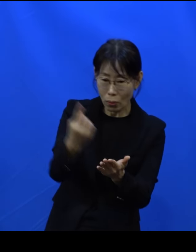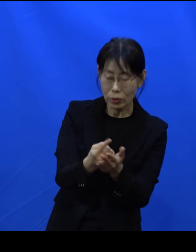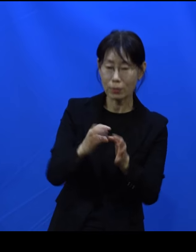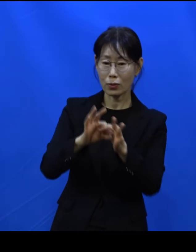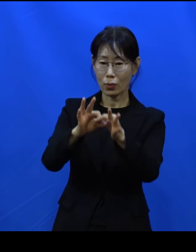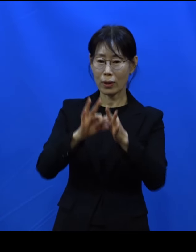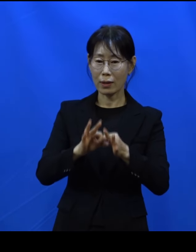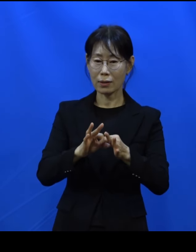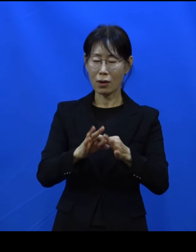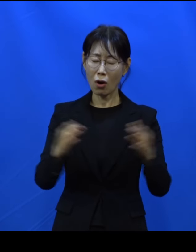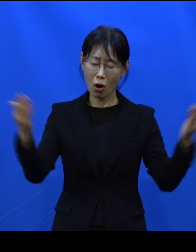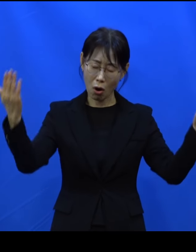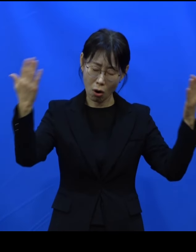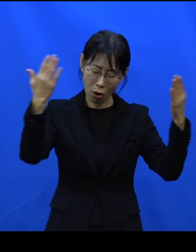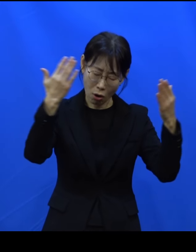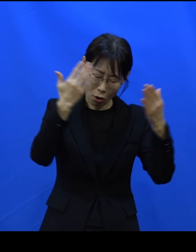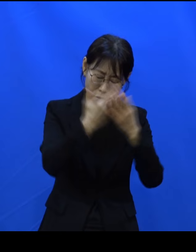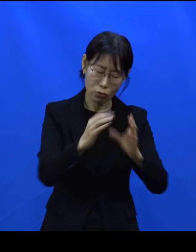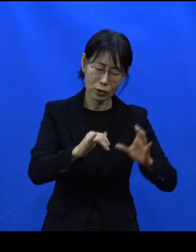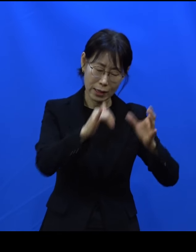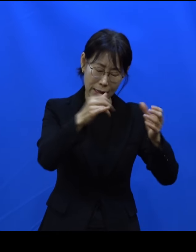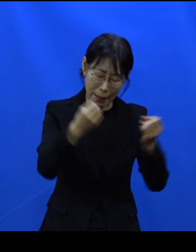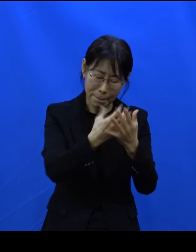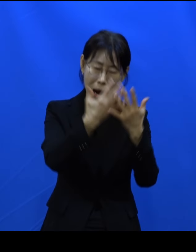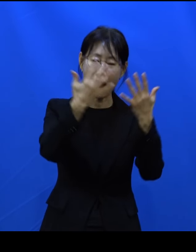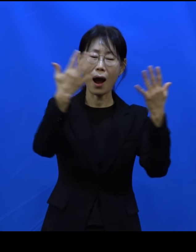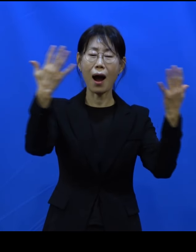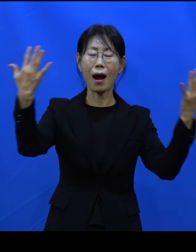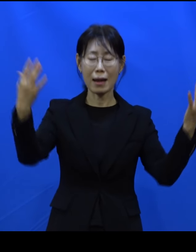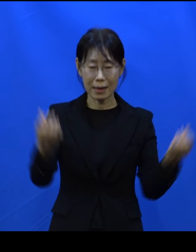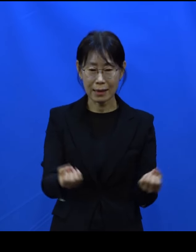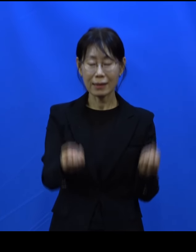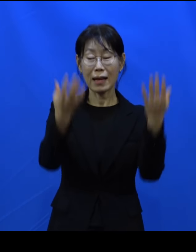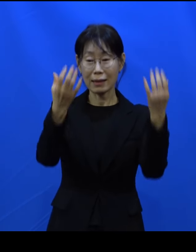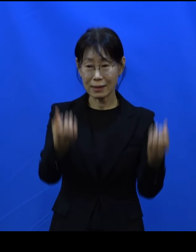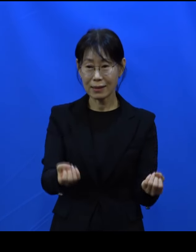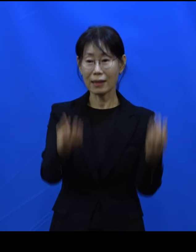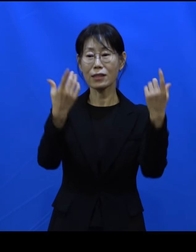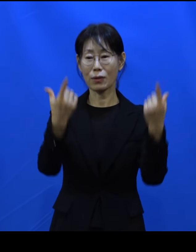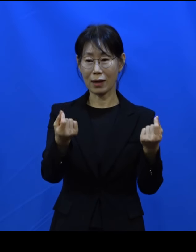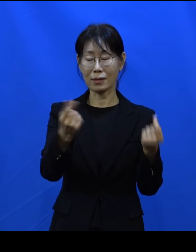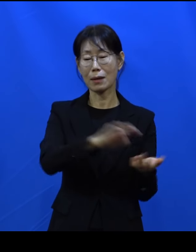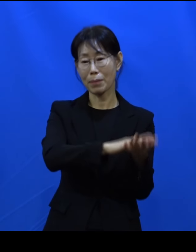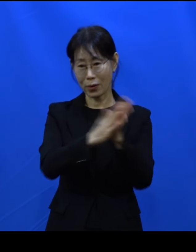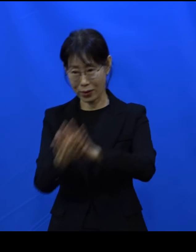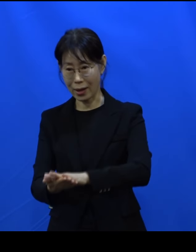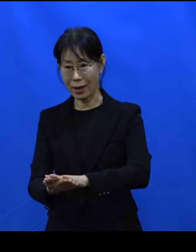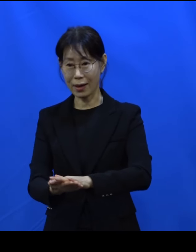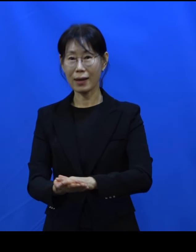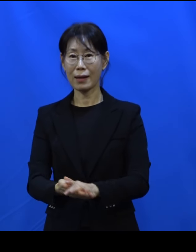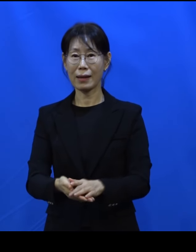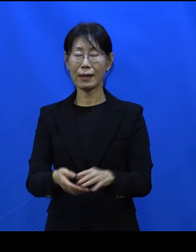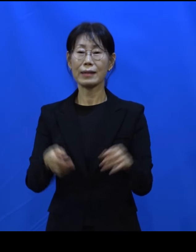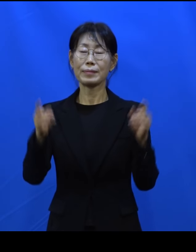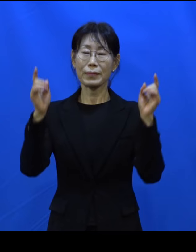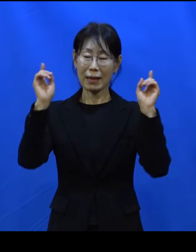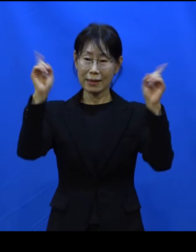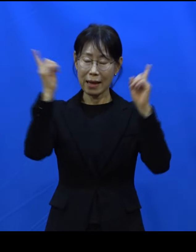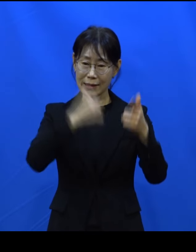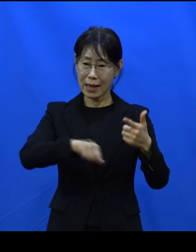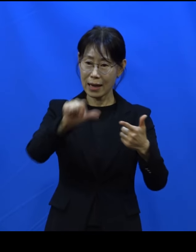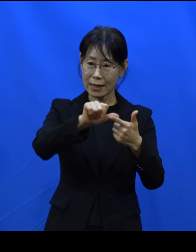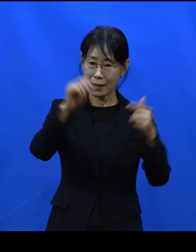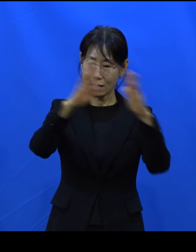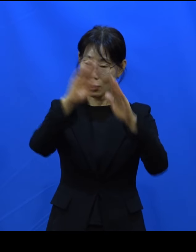되게 하신 거잖아요. 그래서 구원받은 백성들은 잔치집에 온 거예요. 왜냐하면 탕자가 집에 돌아왔을 때 아버지가 잔치를 열잖아요.